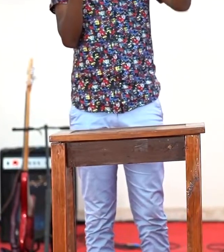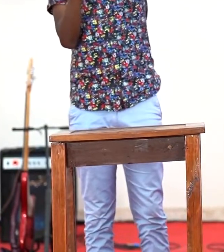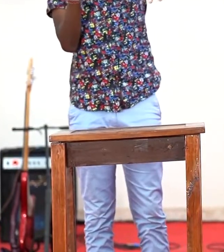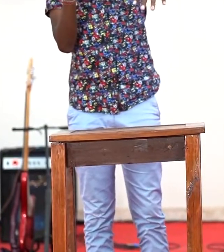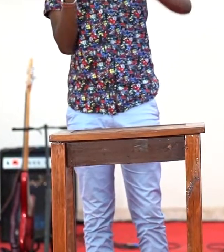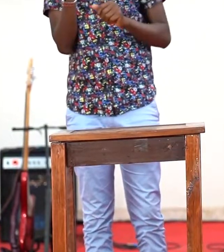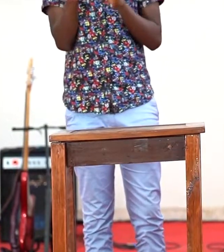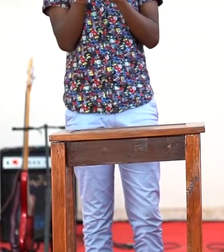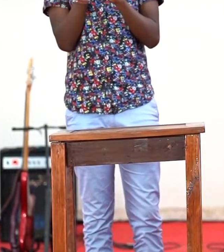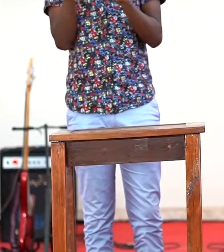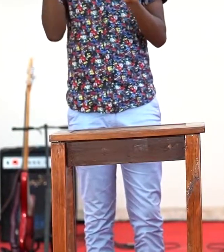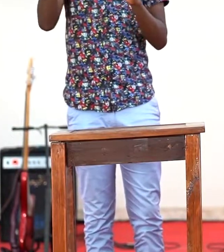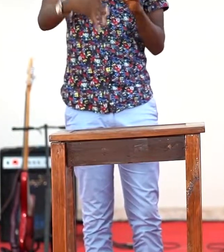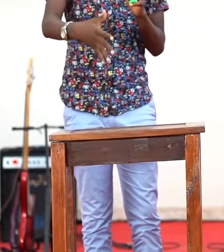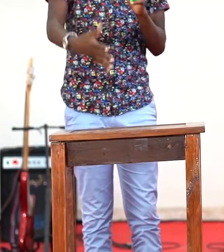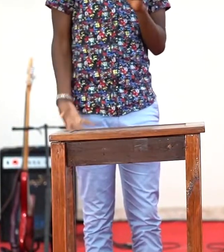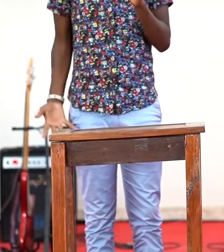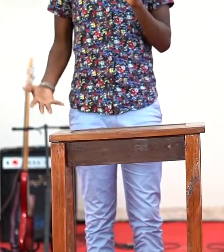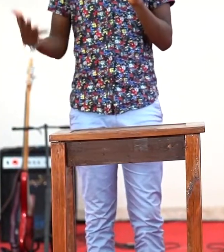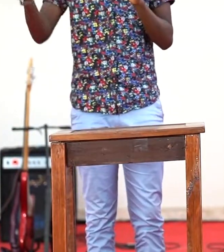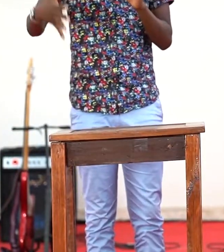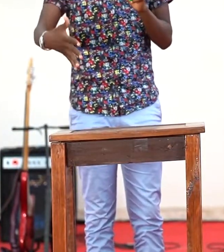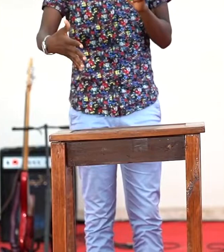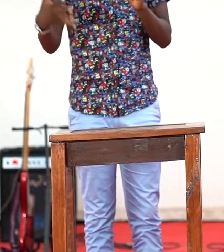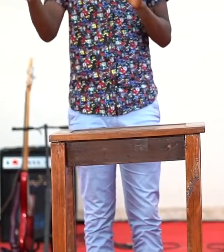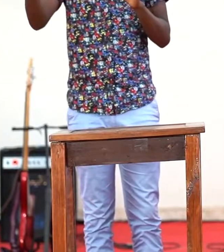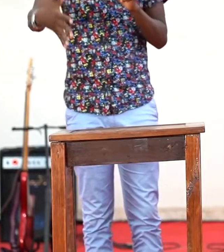quarantine. Lakini hapo mtaani unaingia tu hapo WhatsApp